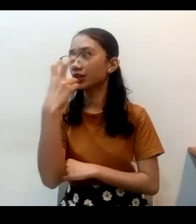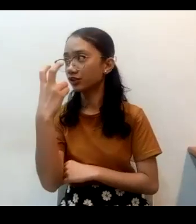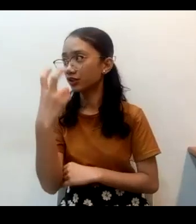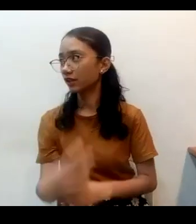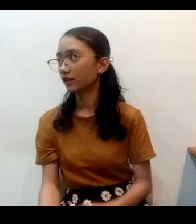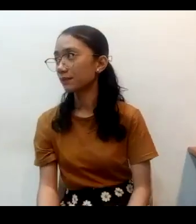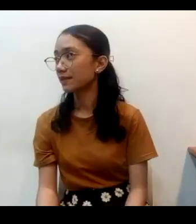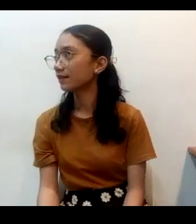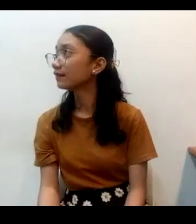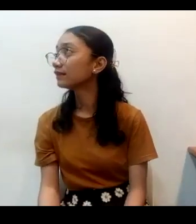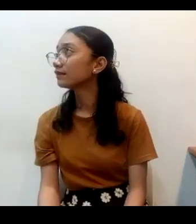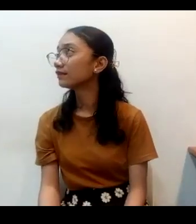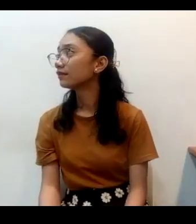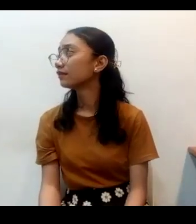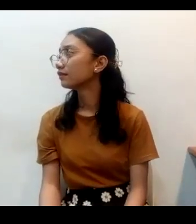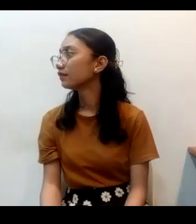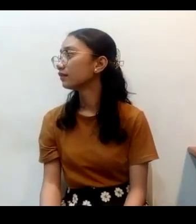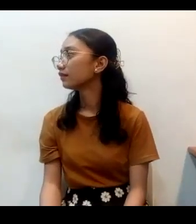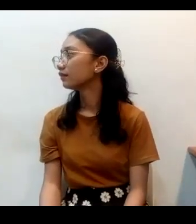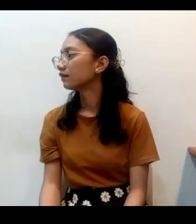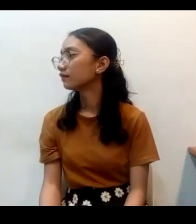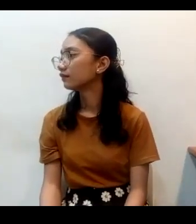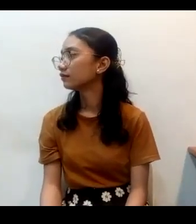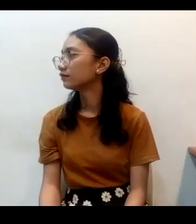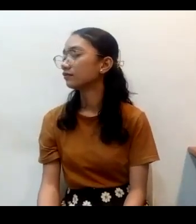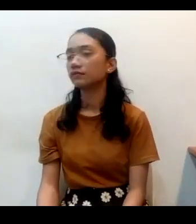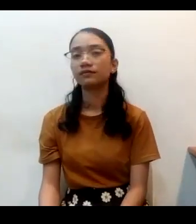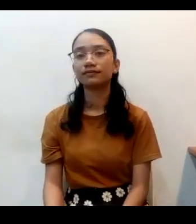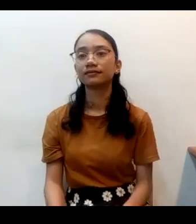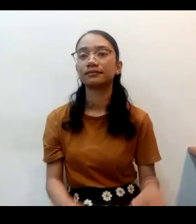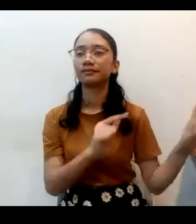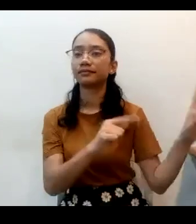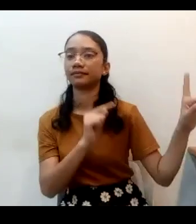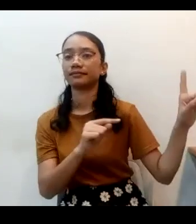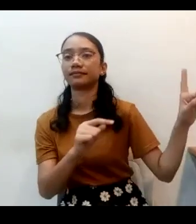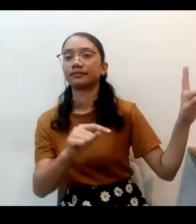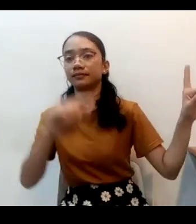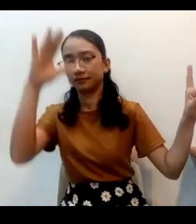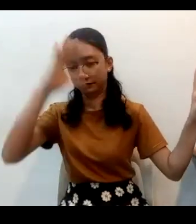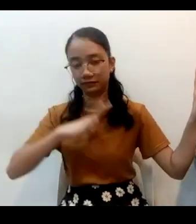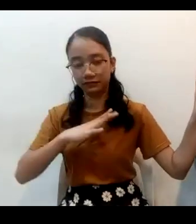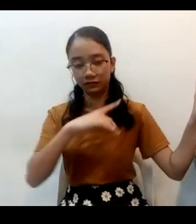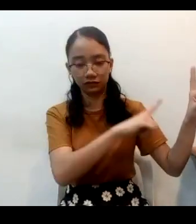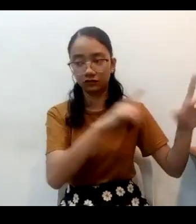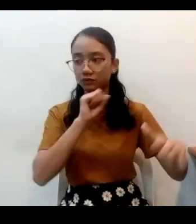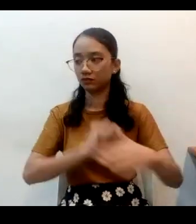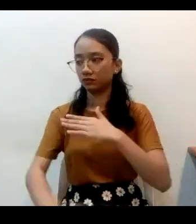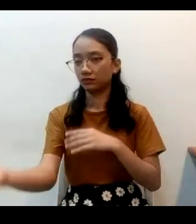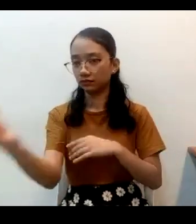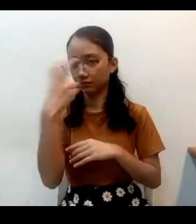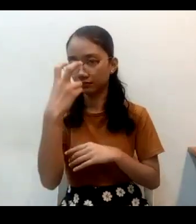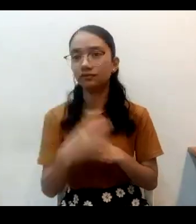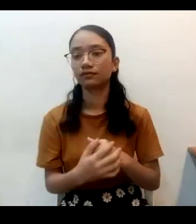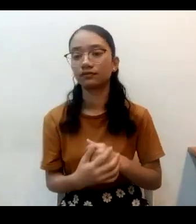born in order to reveal the work of God. Kaya maging po itong lalaki na ito na ipinanganak na bulag, ay ipinanganak para maipakita po